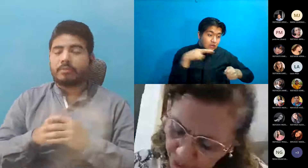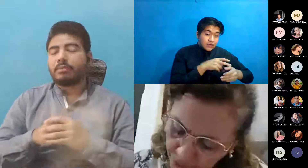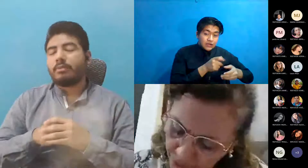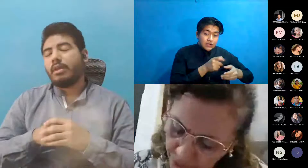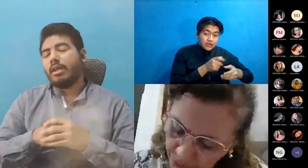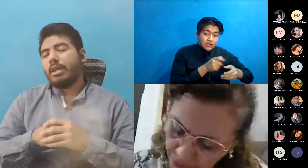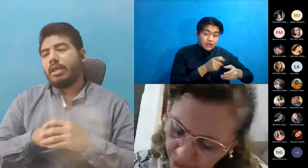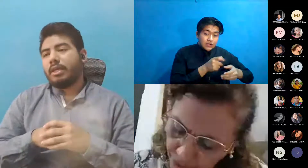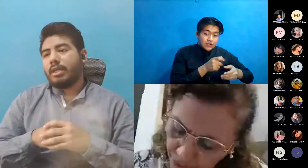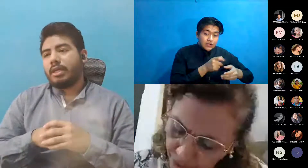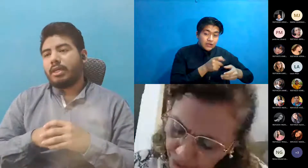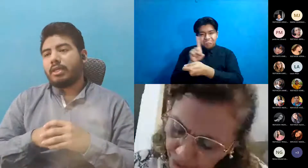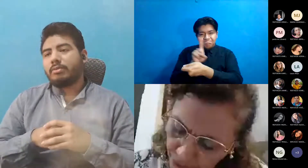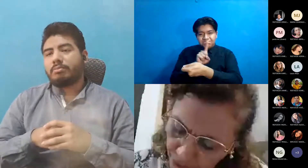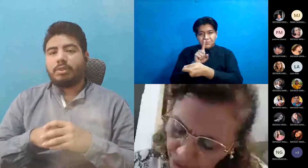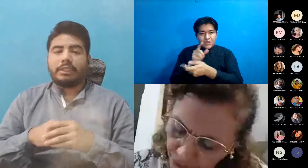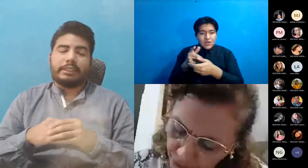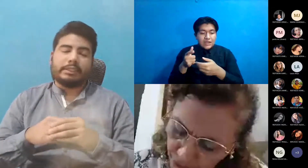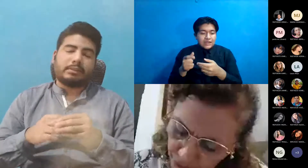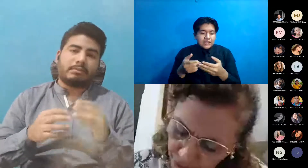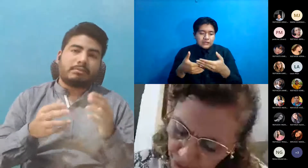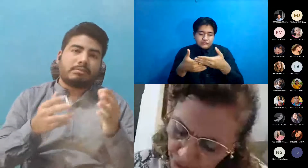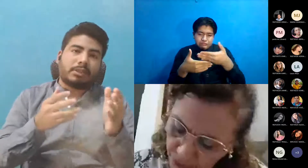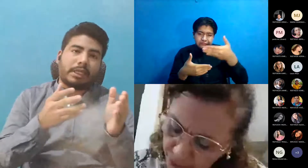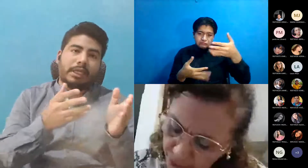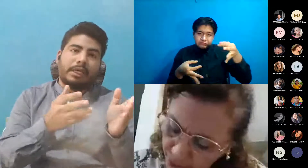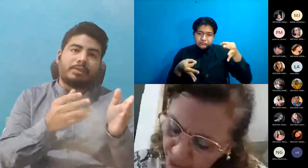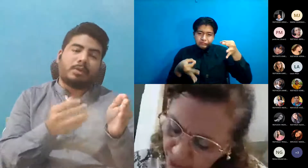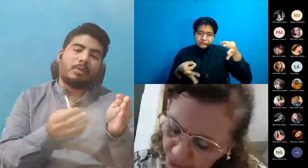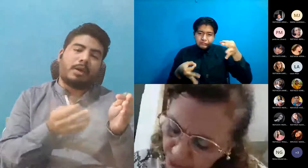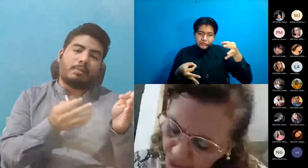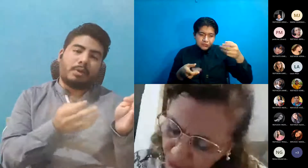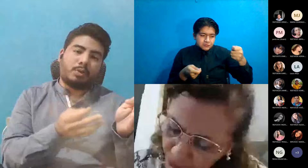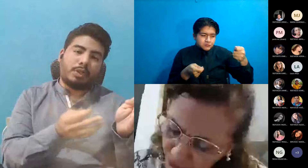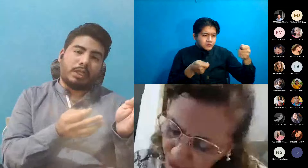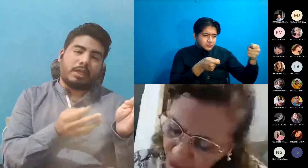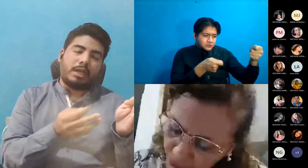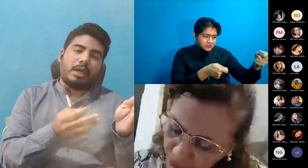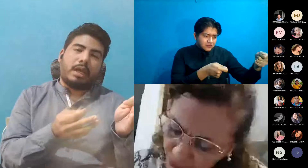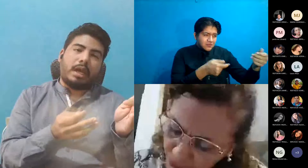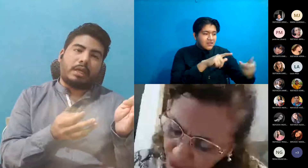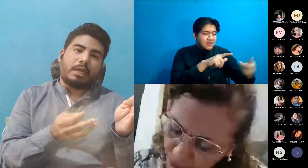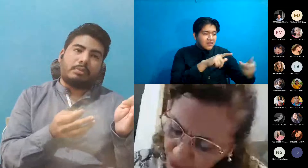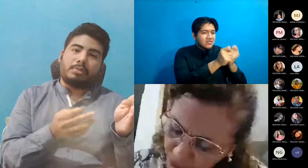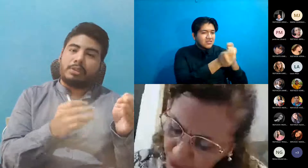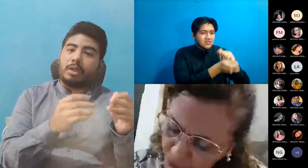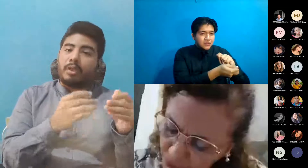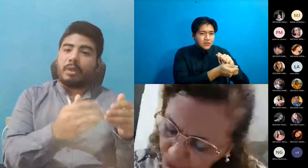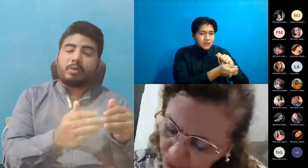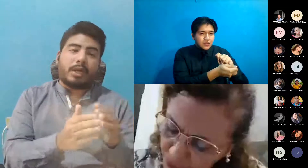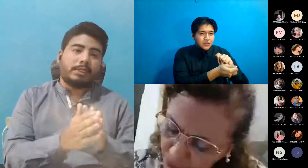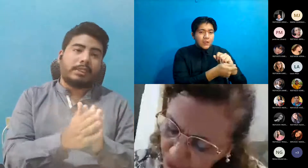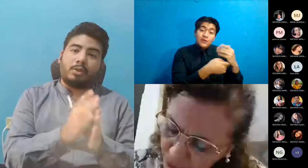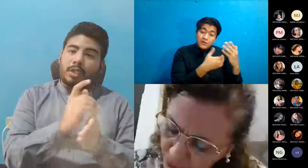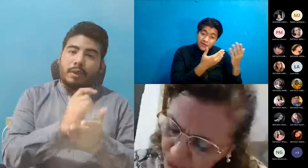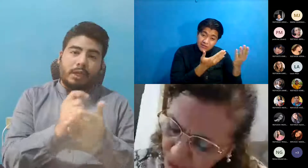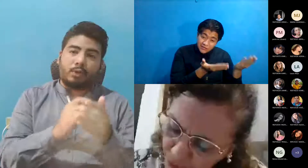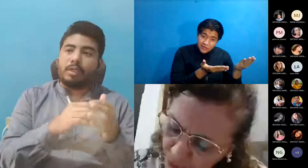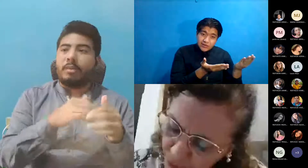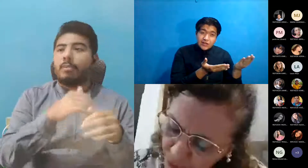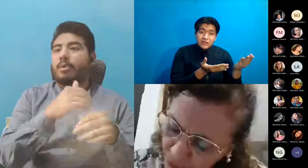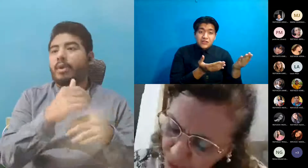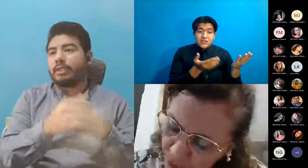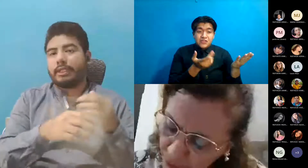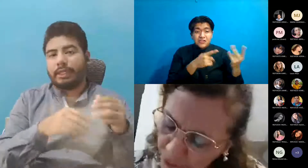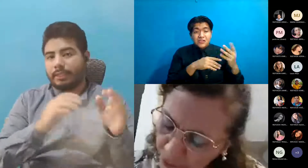traducir y pues esto va a repercutir a que pues, se lo lleve a su casa, lo